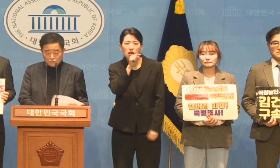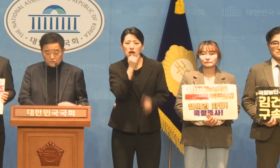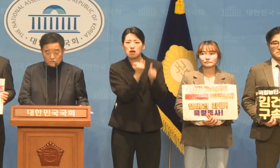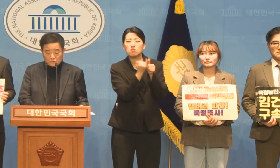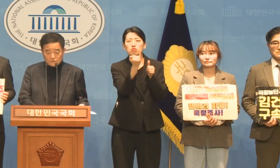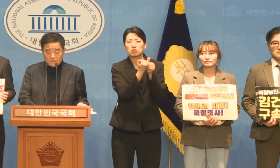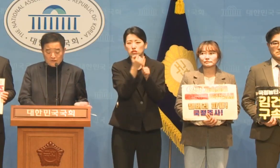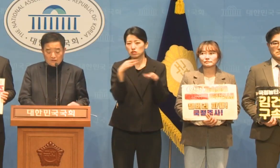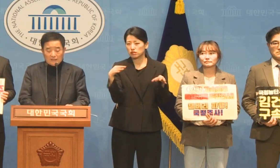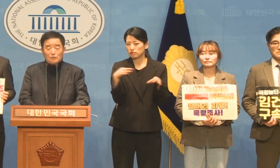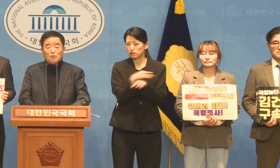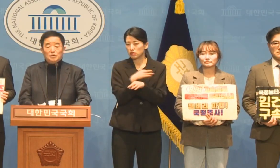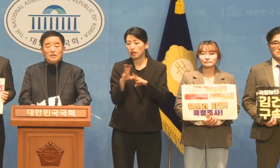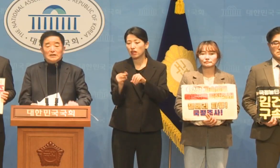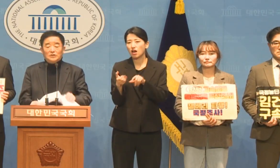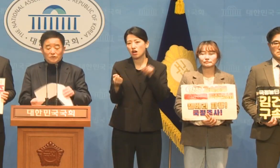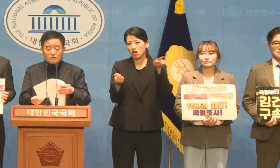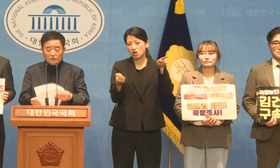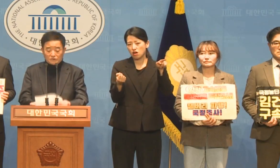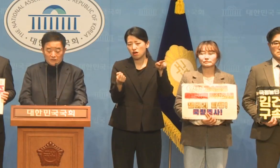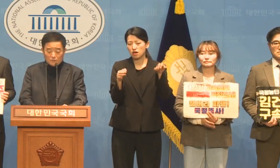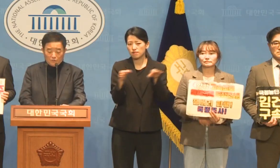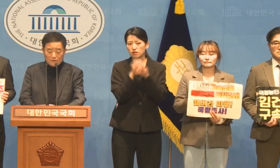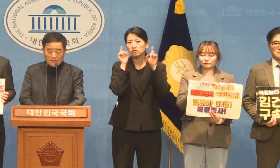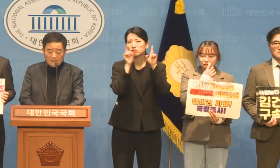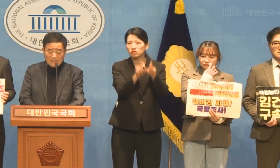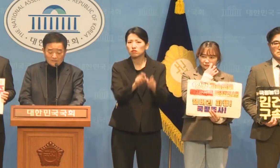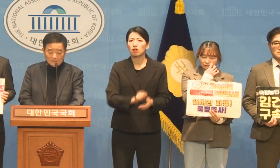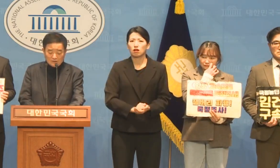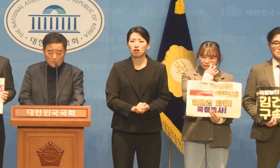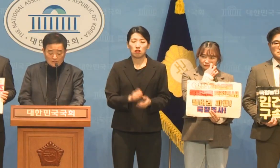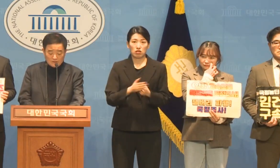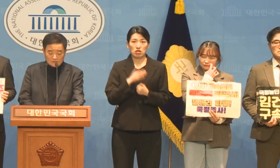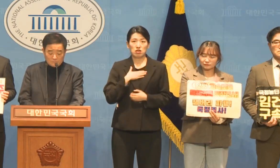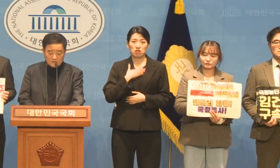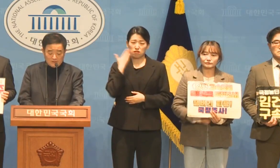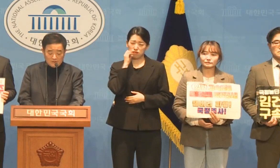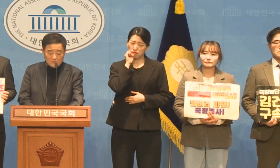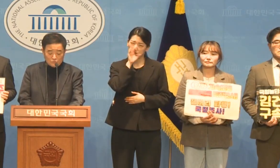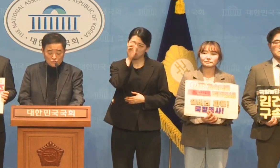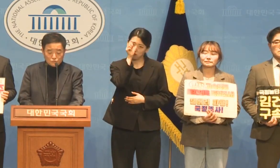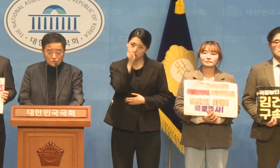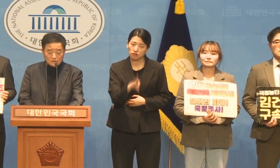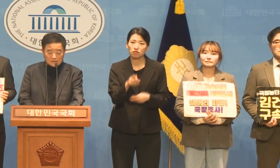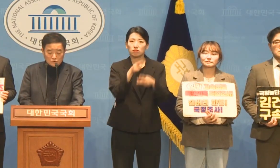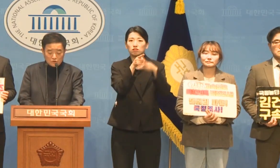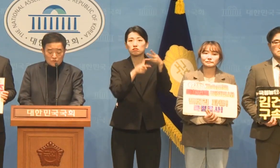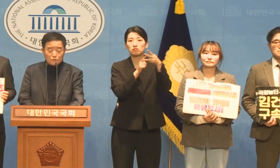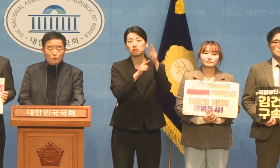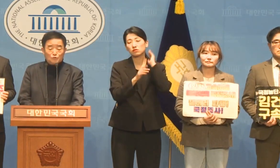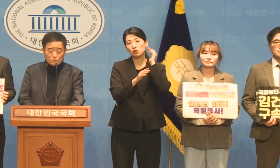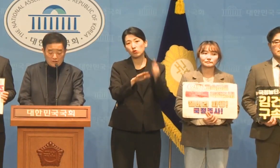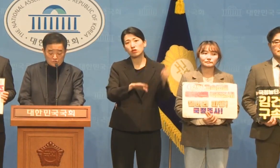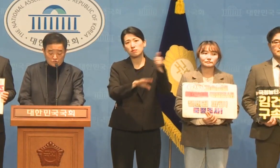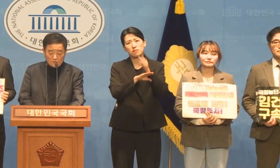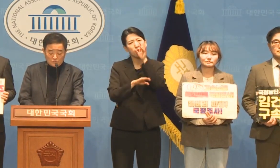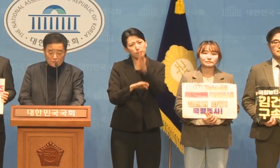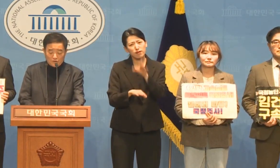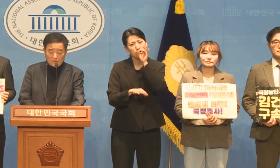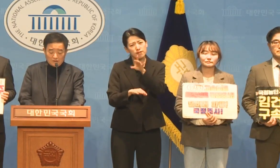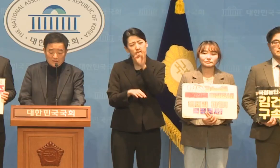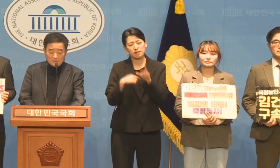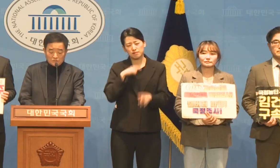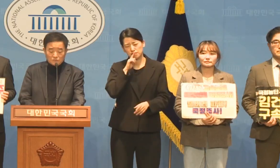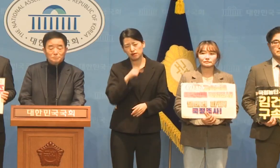이용하는 윤석열은 대통령이 돼서는 절대로 안 된다고 확신했습니다. 윤석열 당선 이후 국회에서